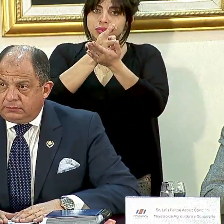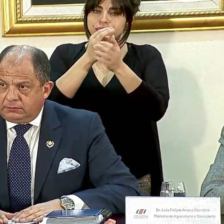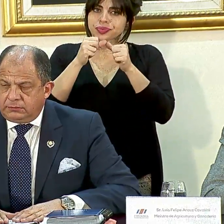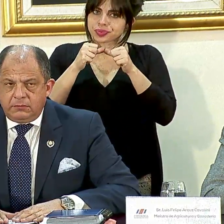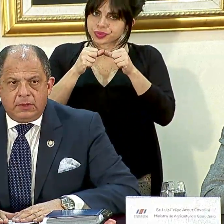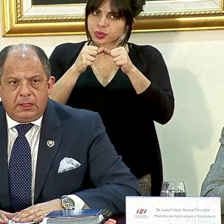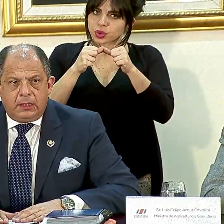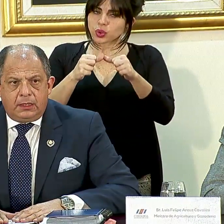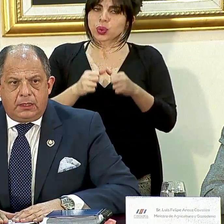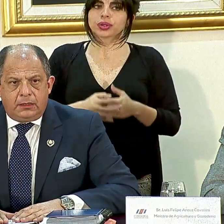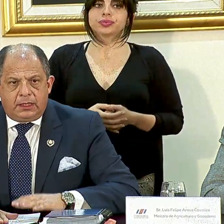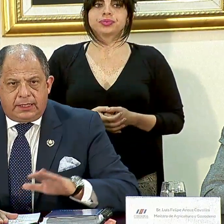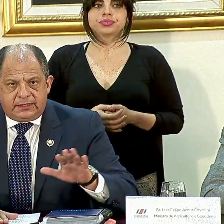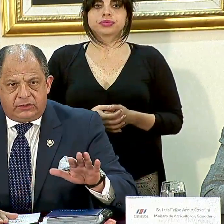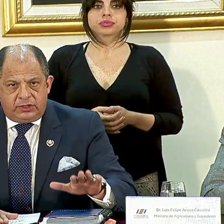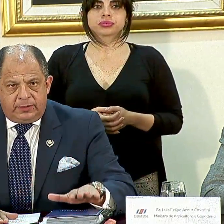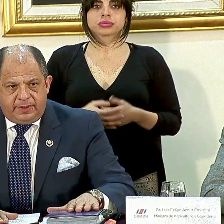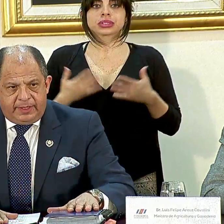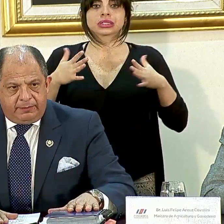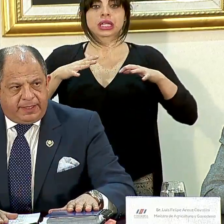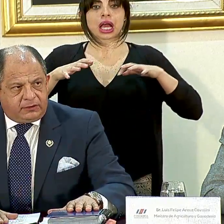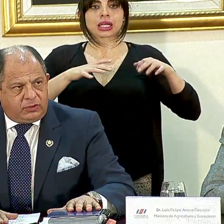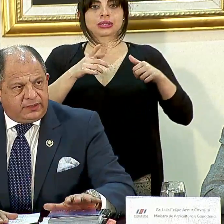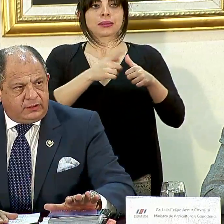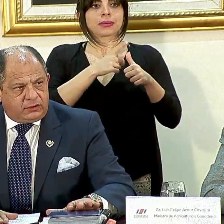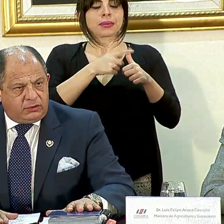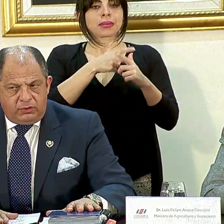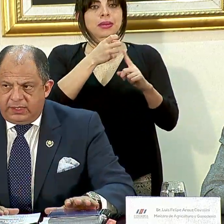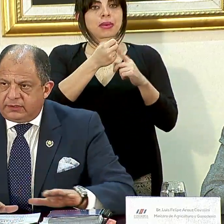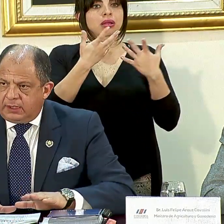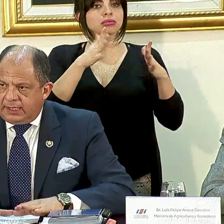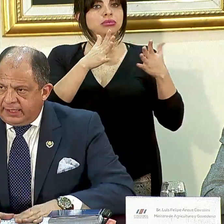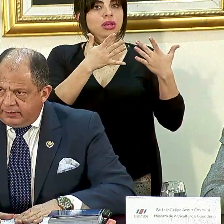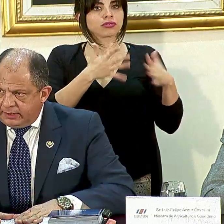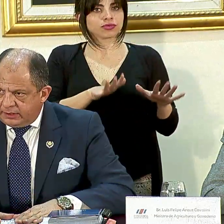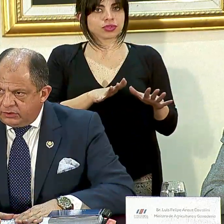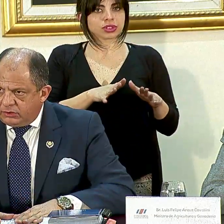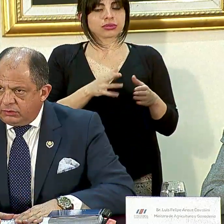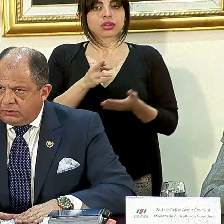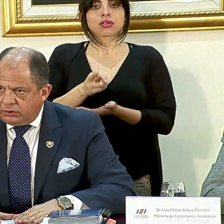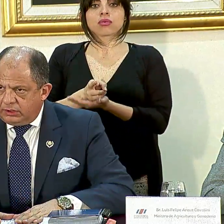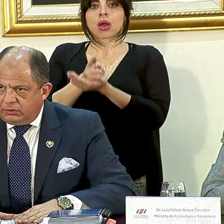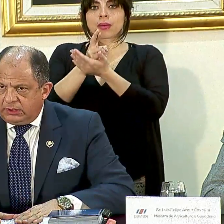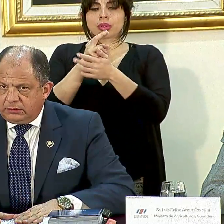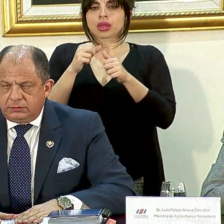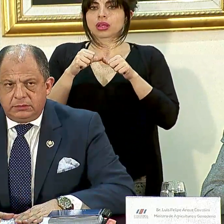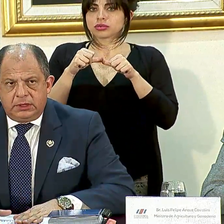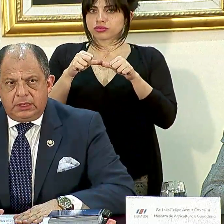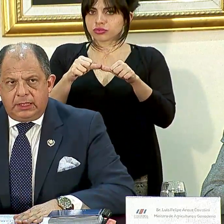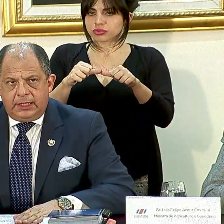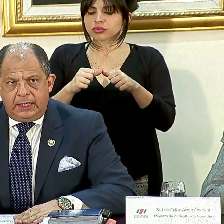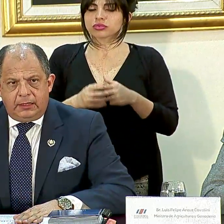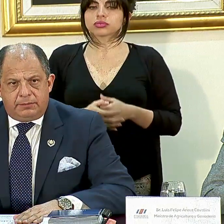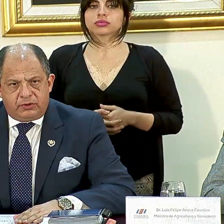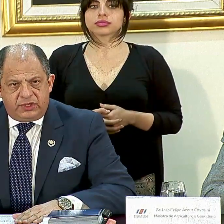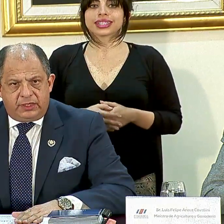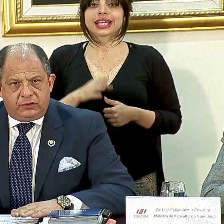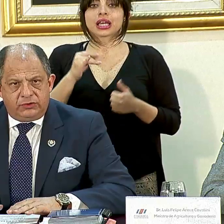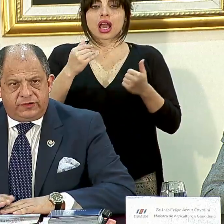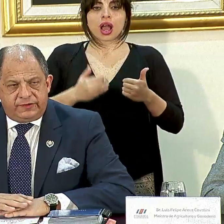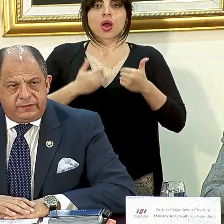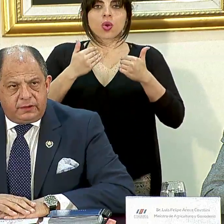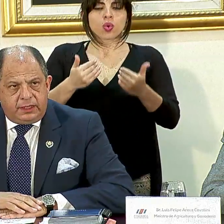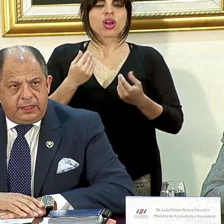continúa, que ya las acciones de primer impacto han sido concluidas, la rehabilitación continúa. Y